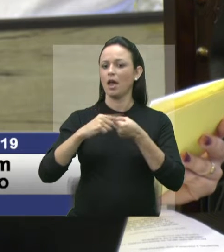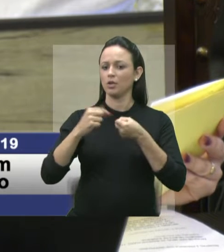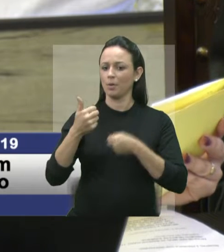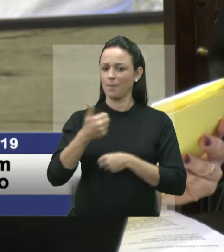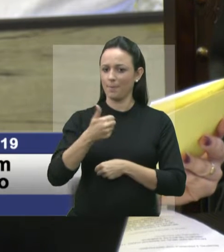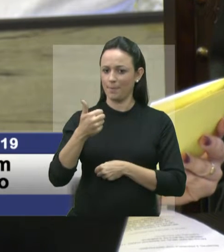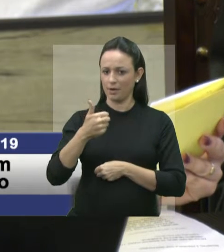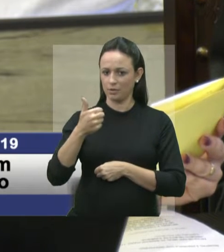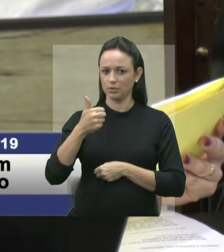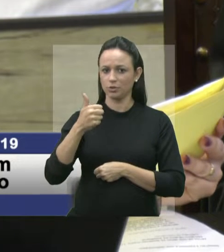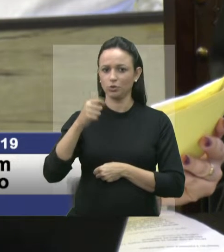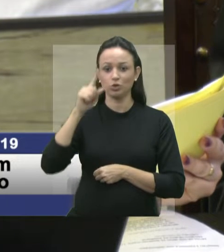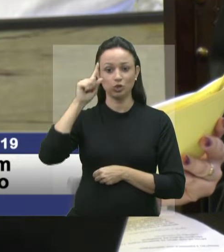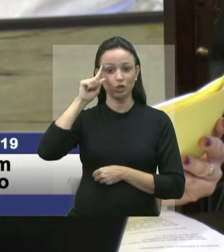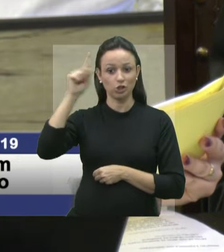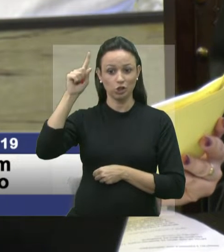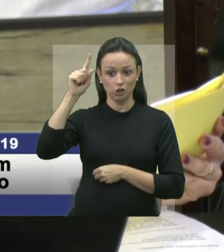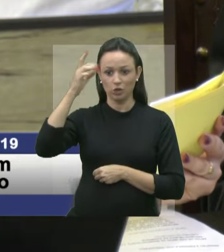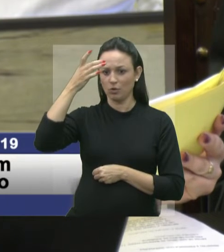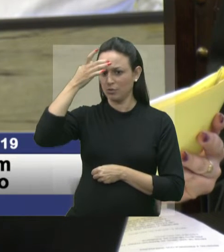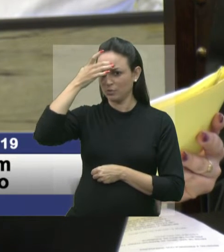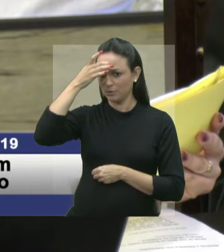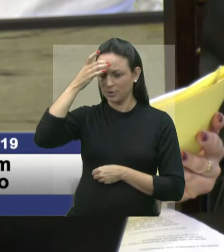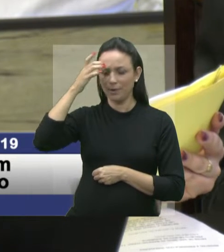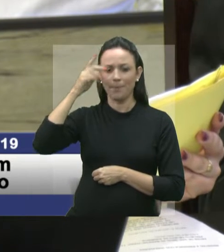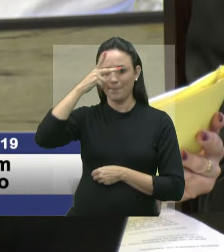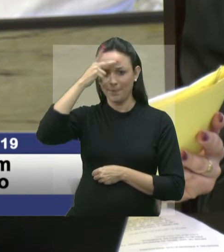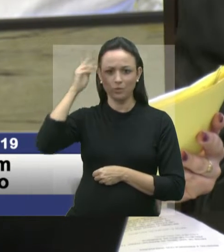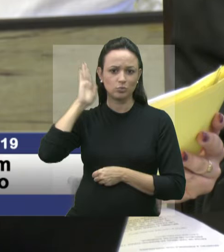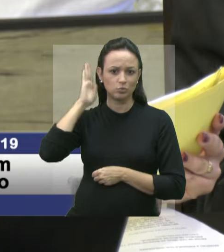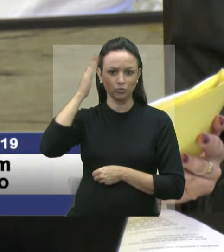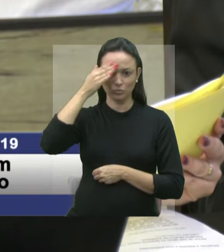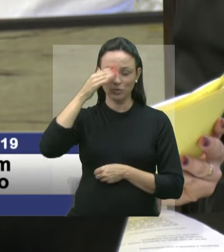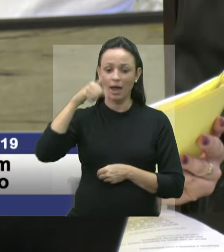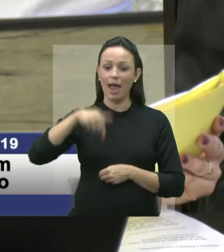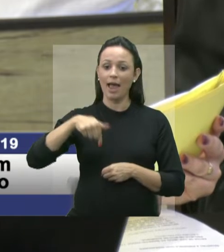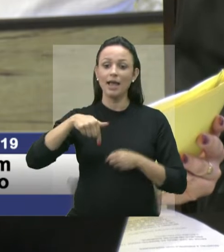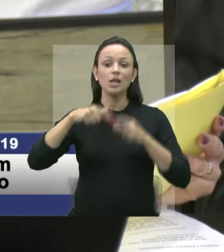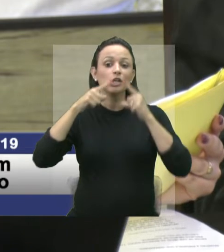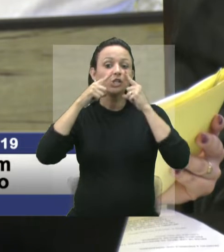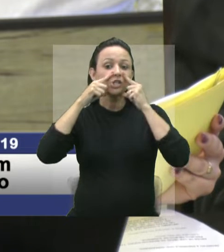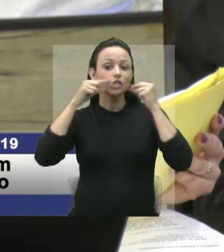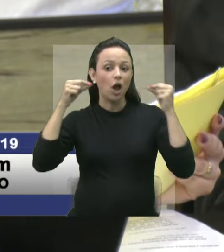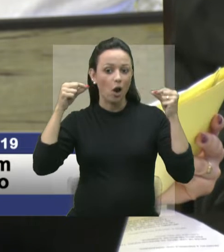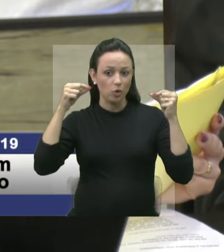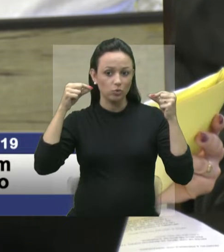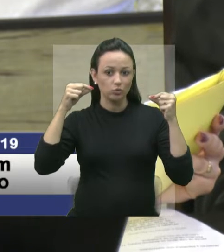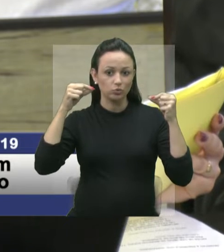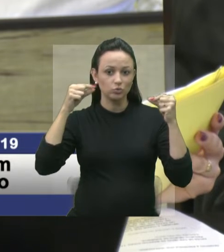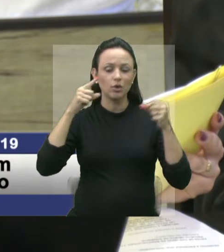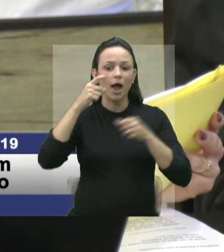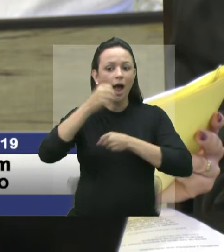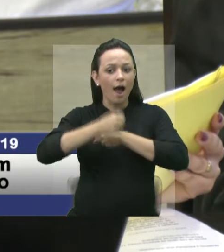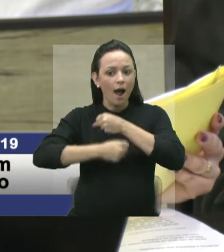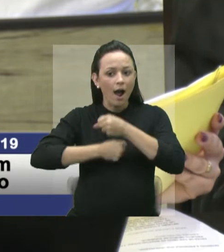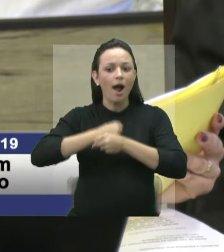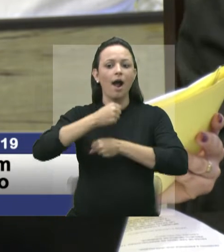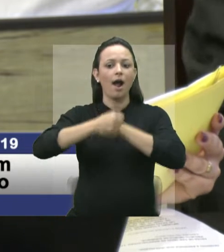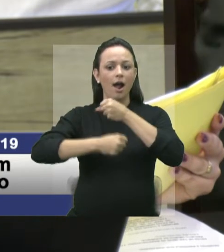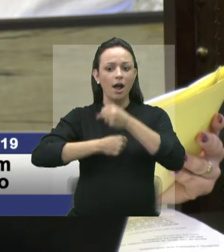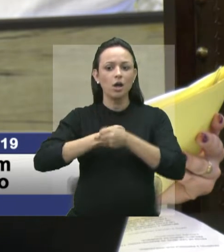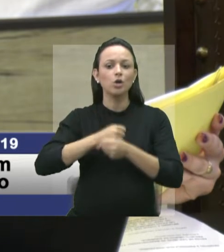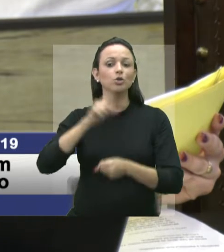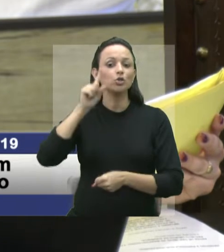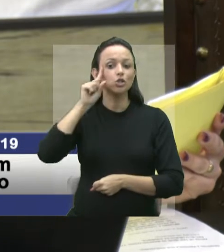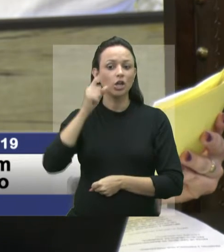instituído o dia de conscientização sobre a pessoa com surdo-cegueira no município de Jaú, a ser celebrado anualmente no dia 12